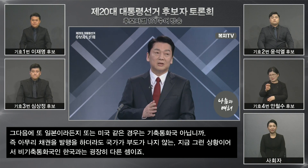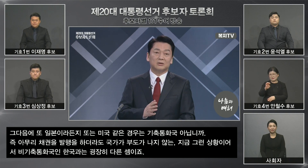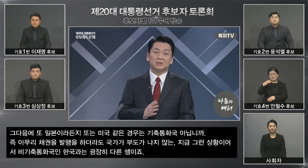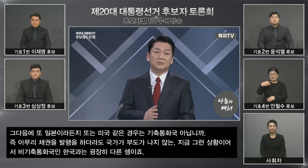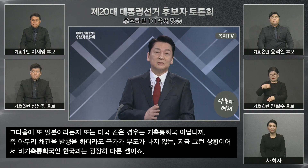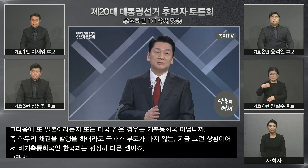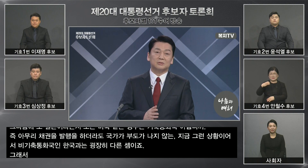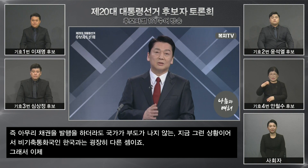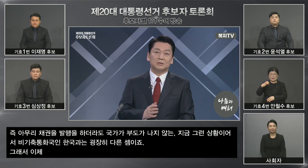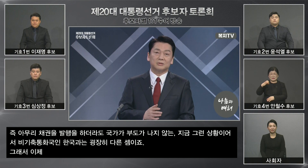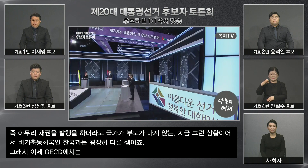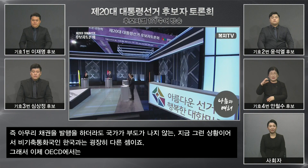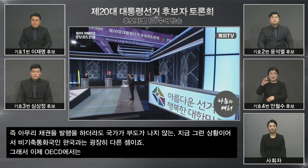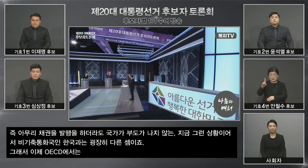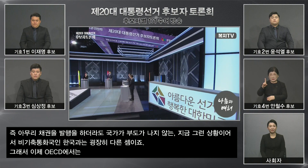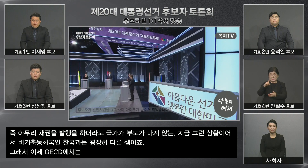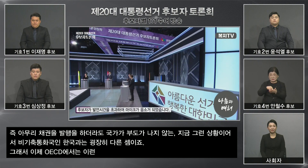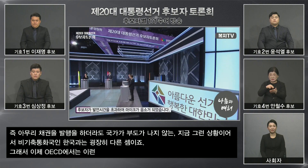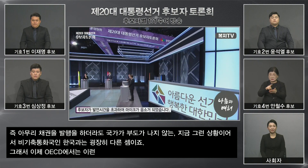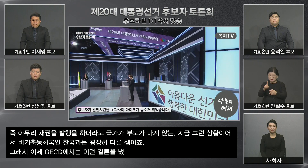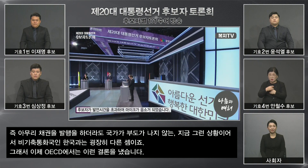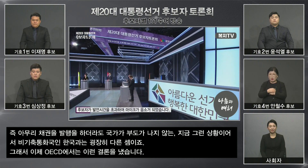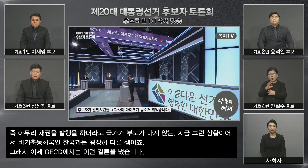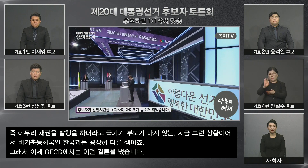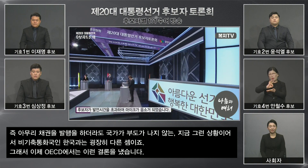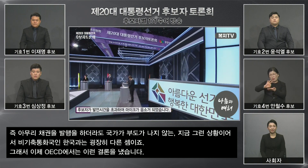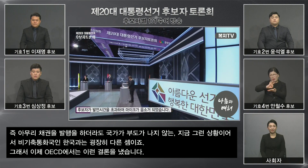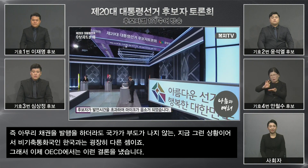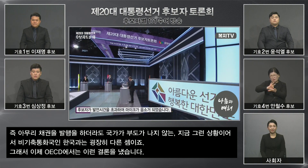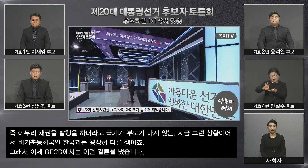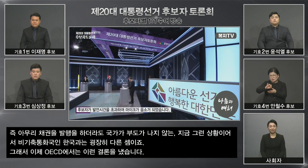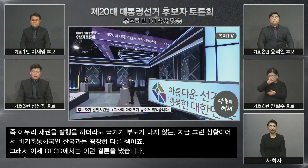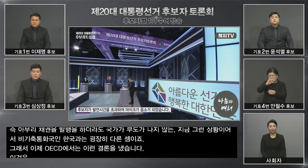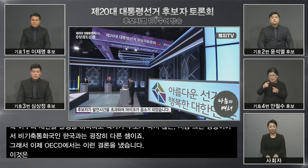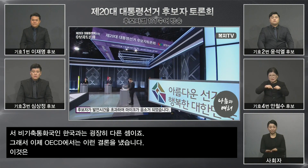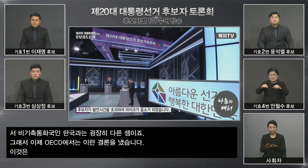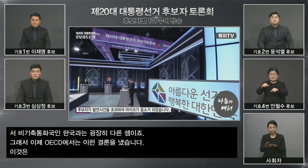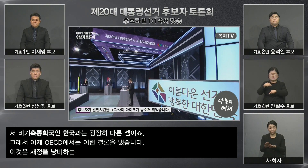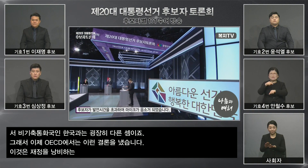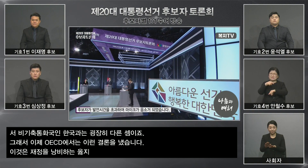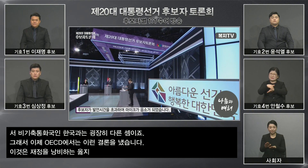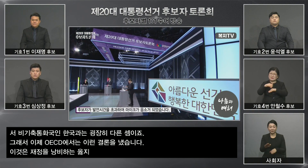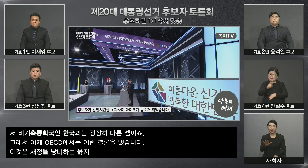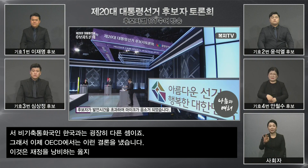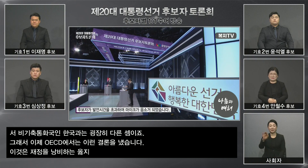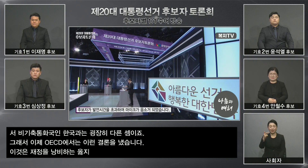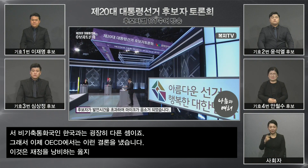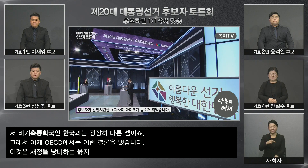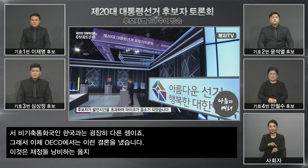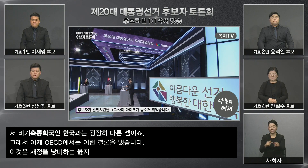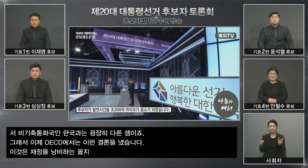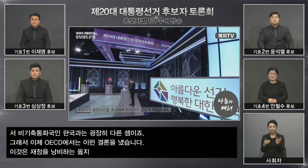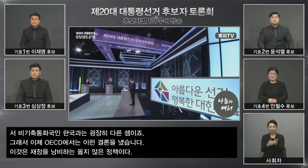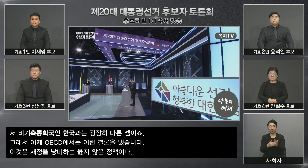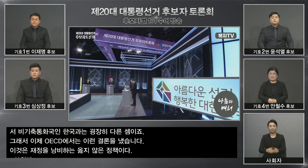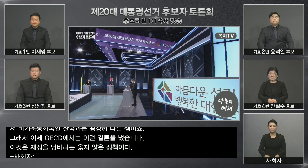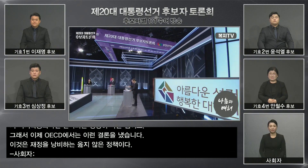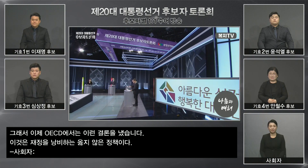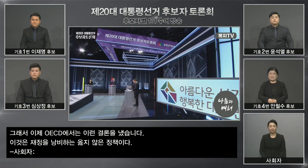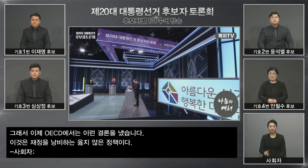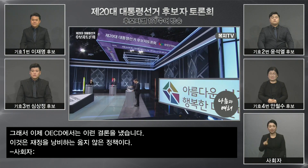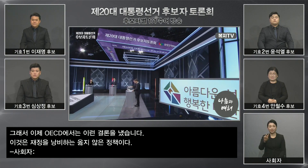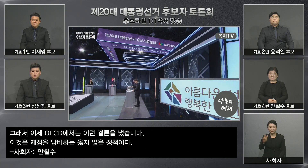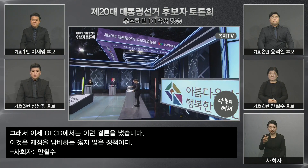내렸습니다. 이것은 네. 재정을 낭비하는 옳지 않은 정책이다. 안철수 후보 발언 시간 모두 사용하셨고요. 심상정